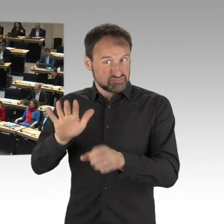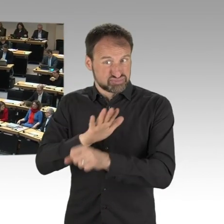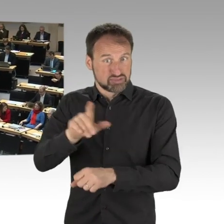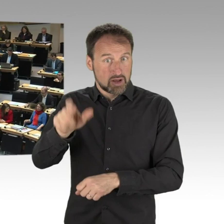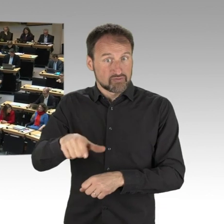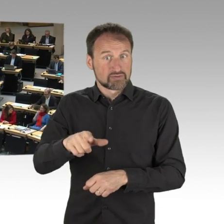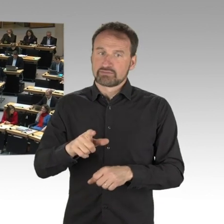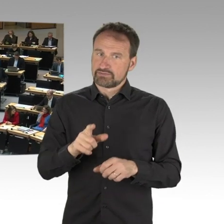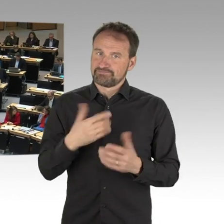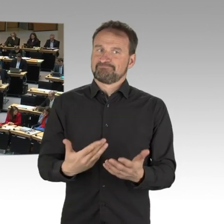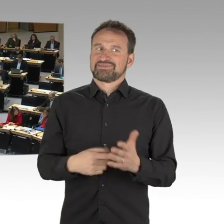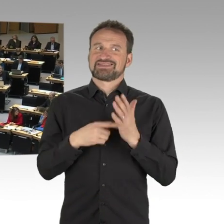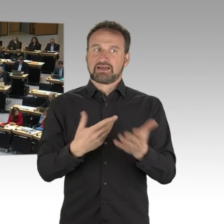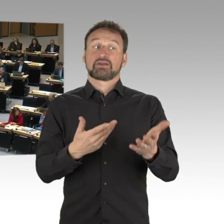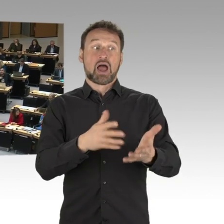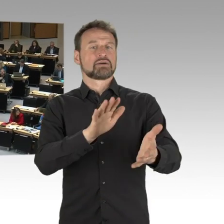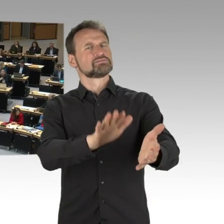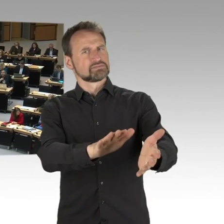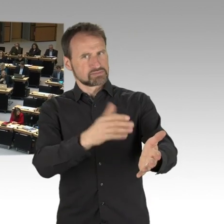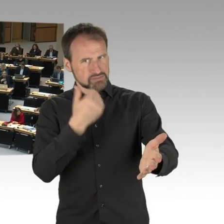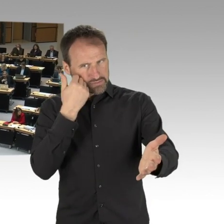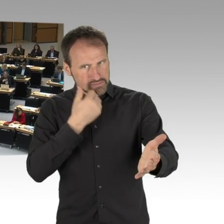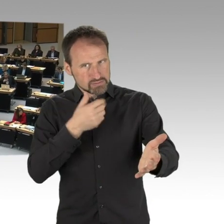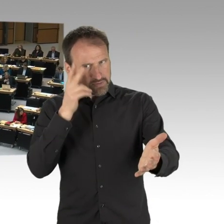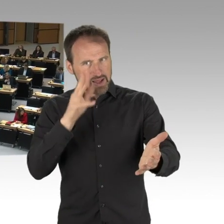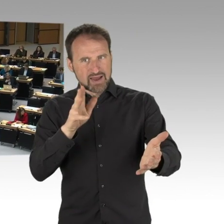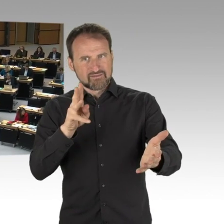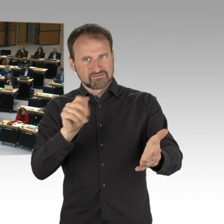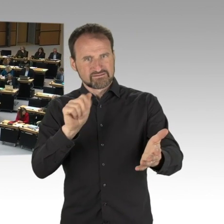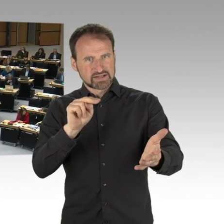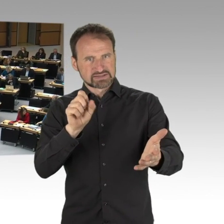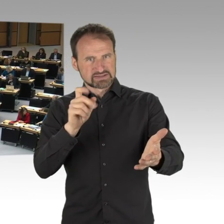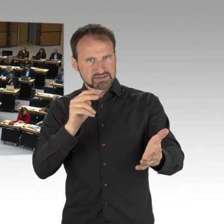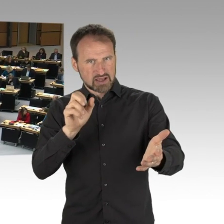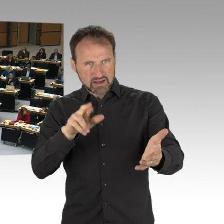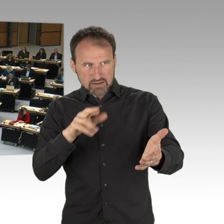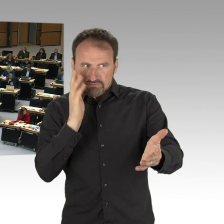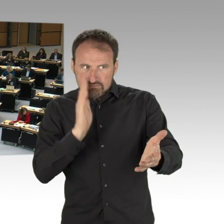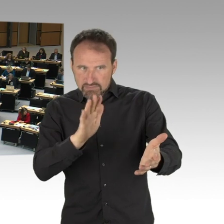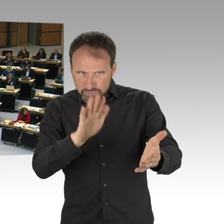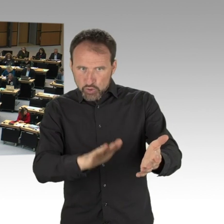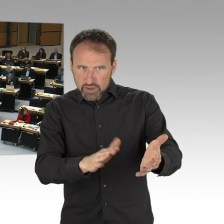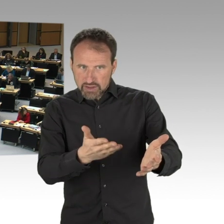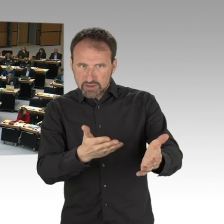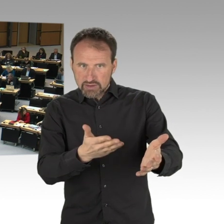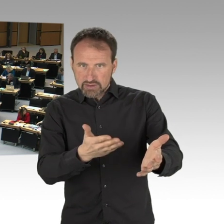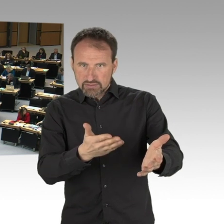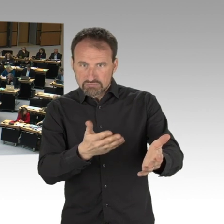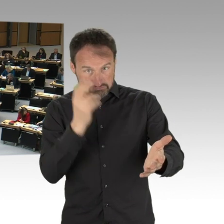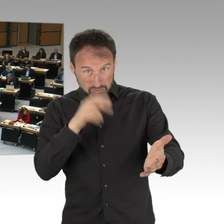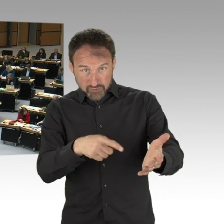Berlin steht zusammen gegen Antisemitismus. Das muss auch gemeinsam in der Praxis gelebt werden. Das haben wir zum Beispiel bei der